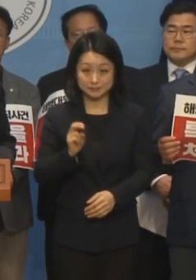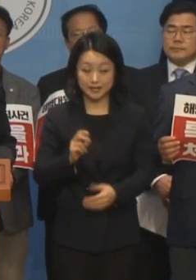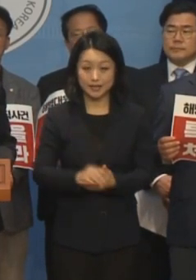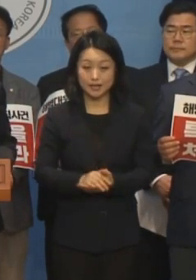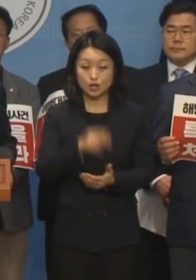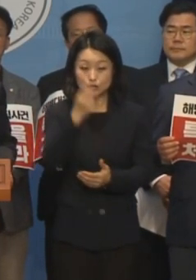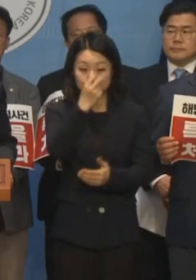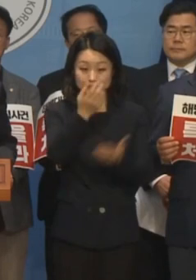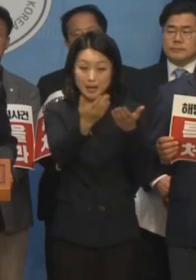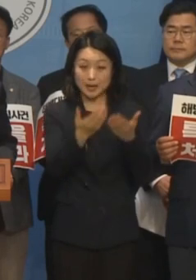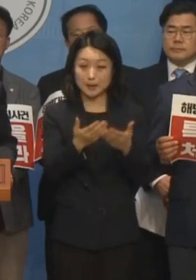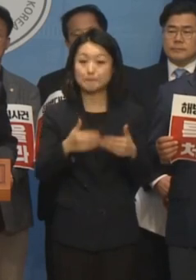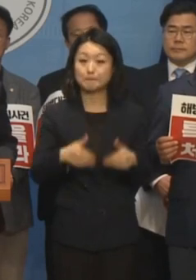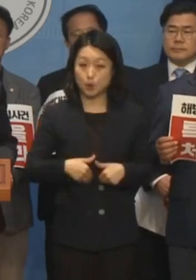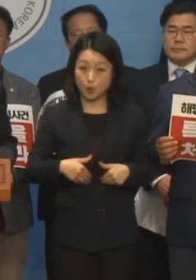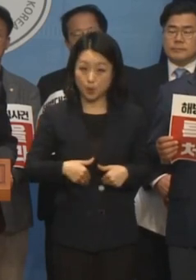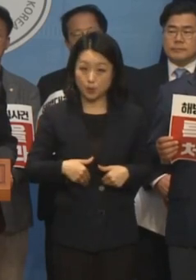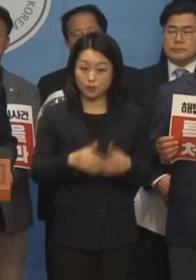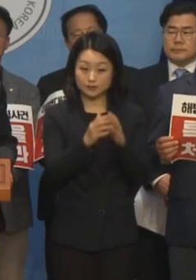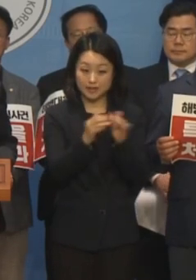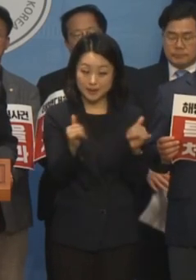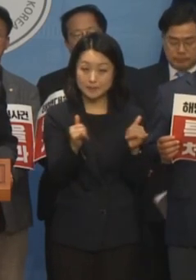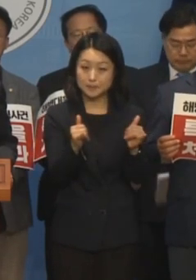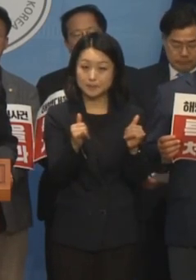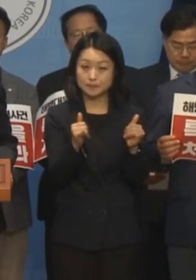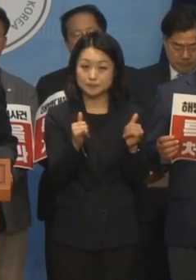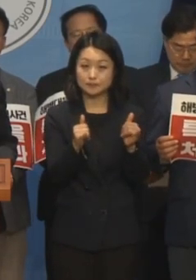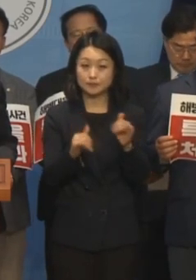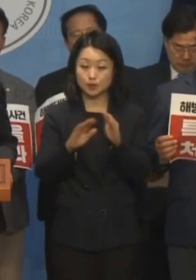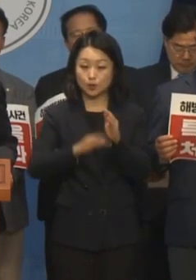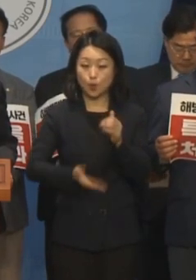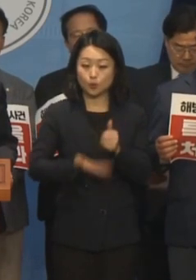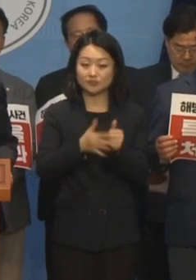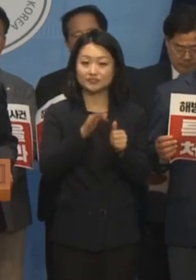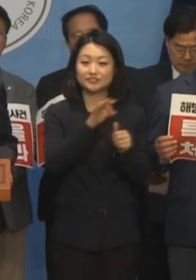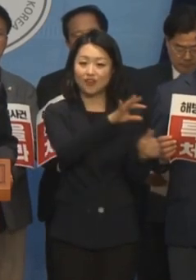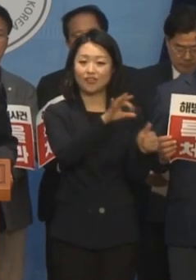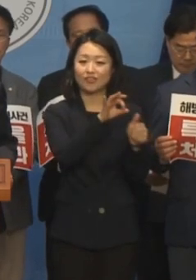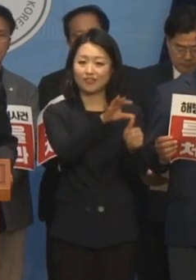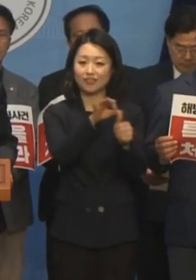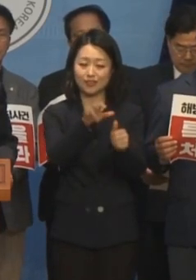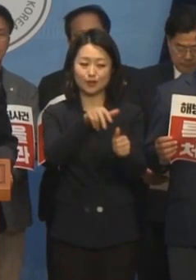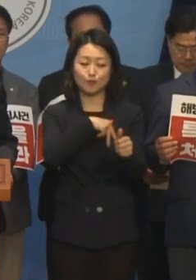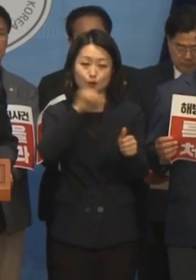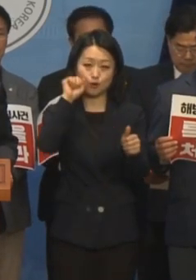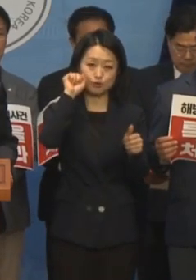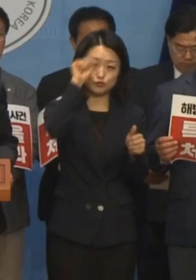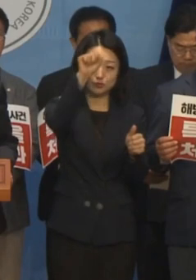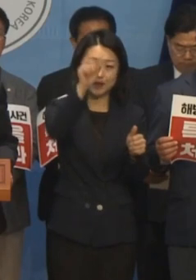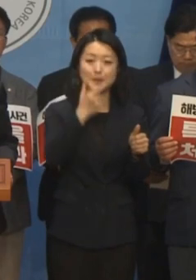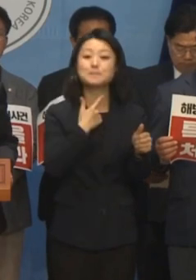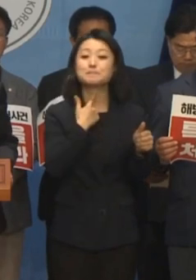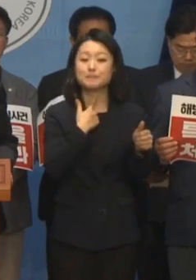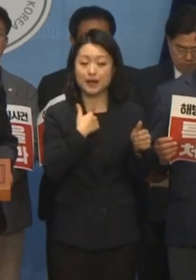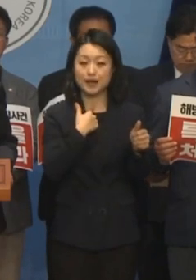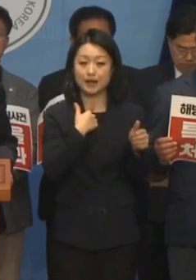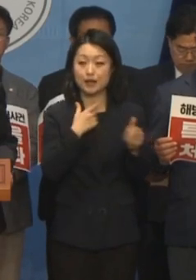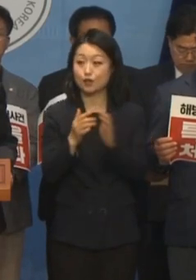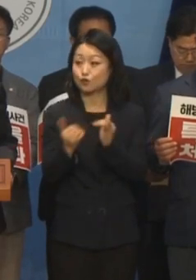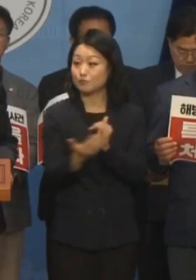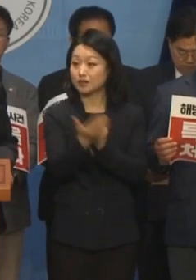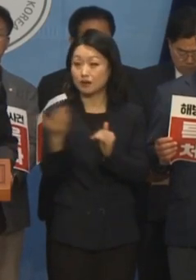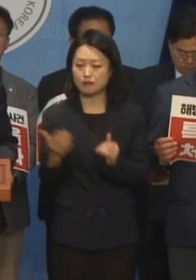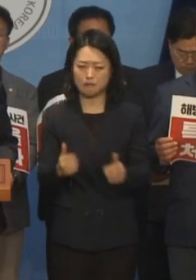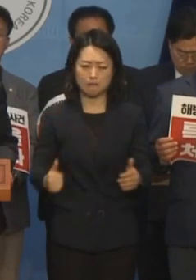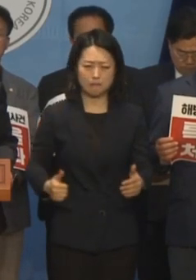수사받아야 될 사람들이 공천장을 받고 총선에 출마를 했습니다. 국민들의 화를